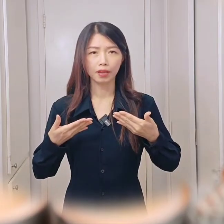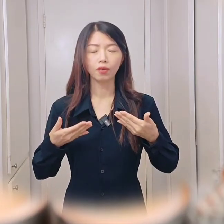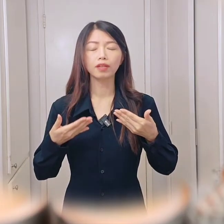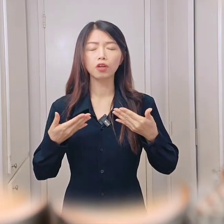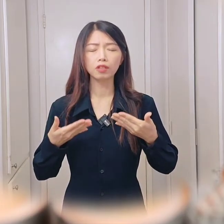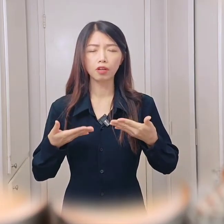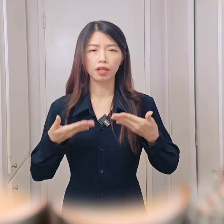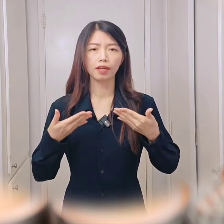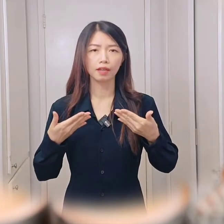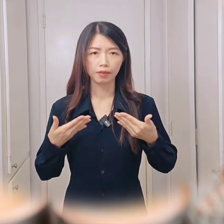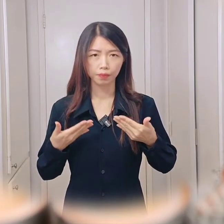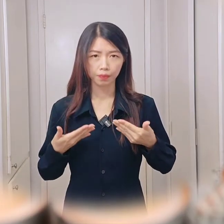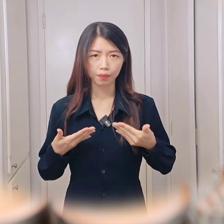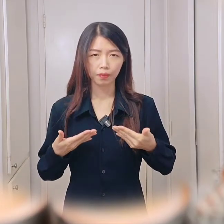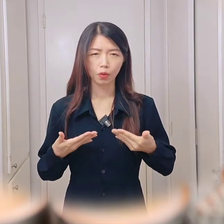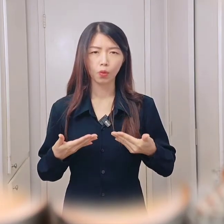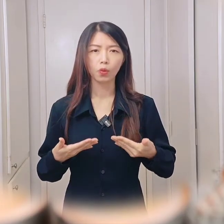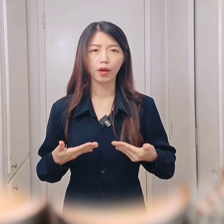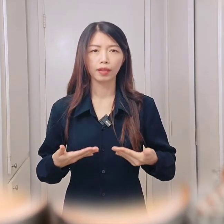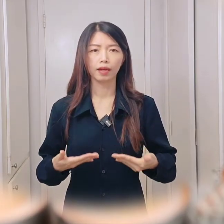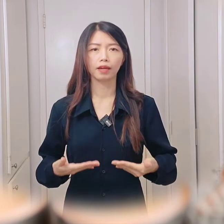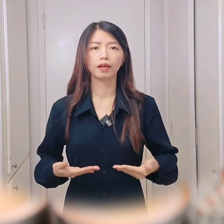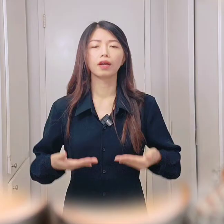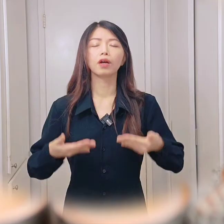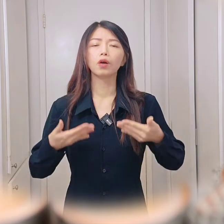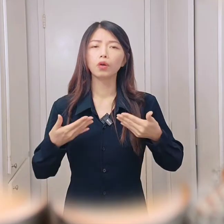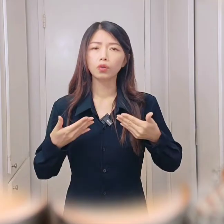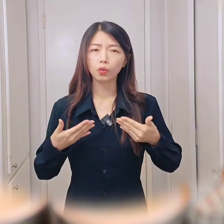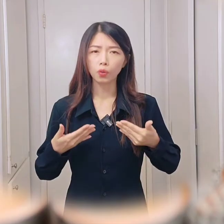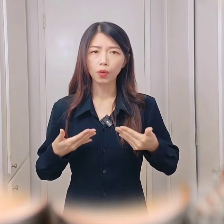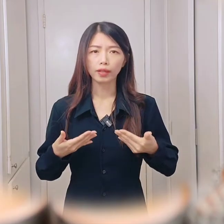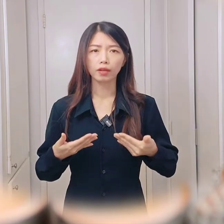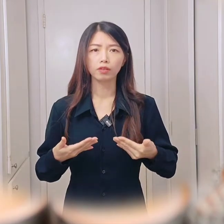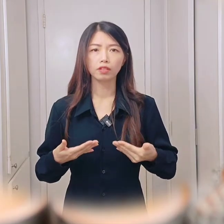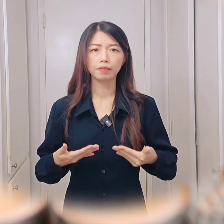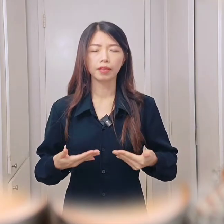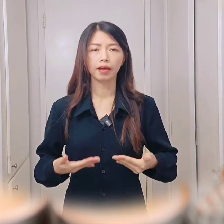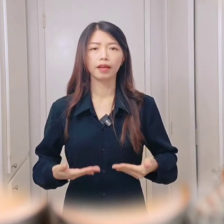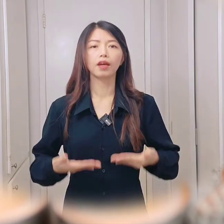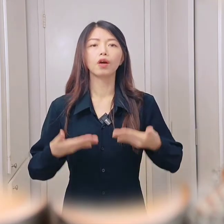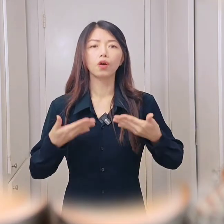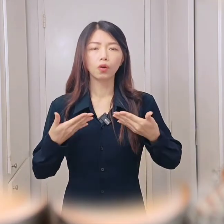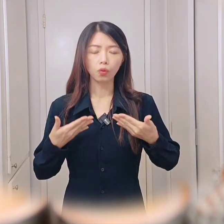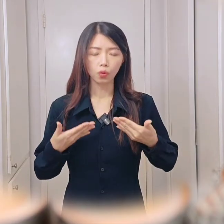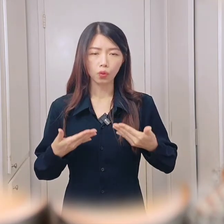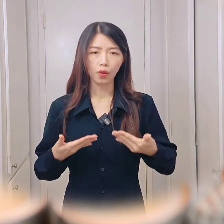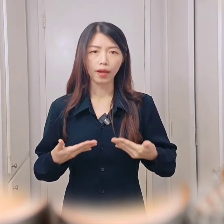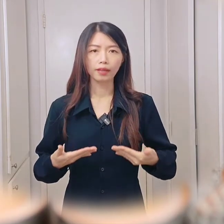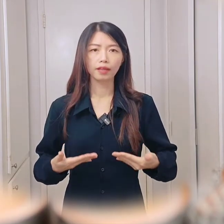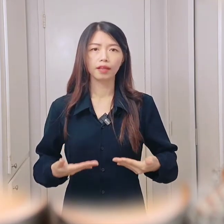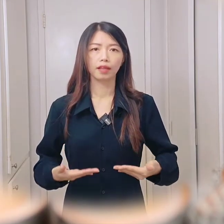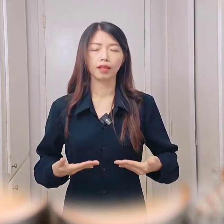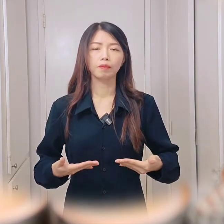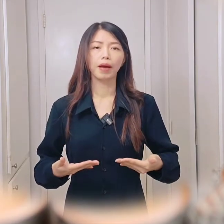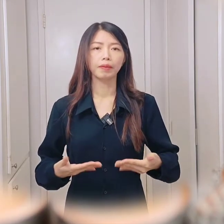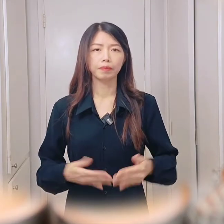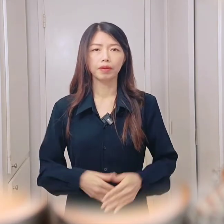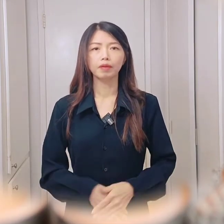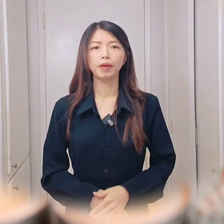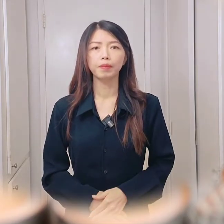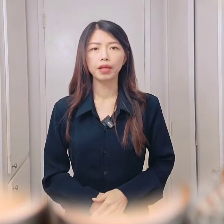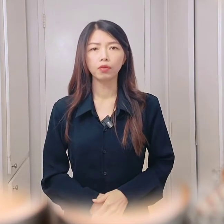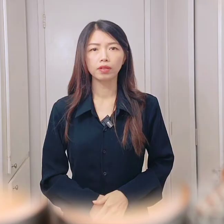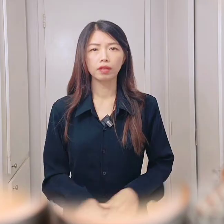내려오시면 안 되고요. 천천히. 고요하다, 조용하다 이런 뜻입니다. 고요한